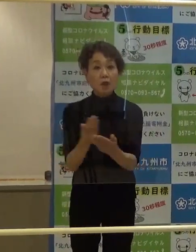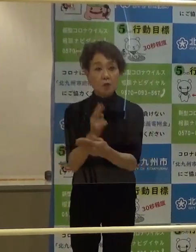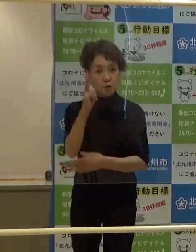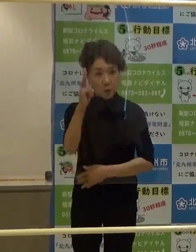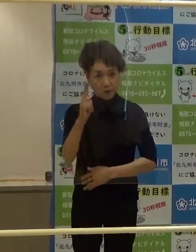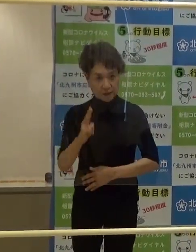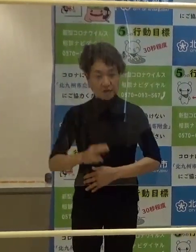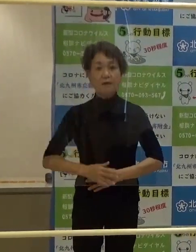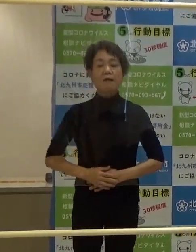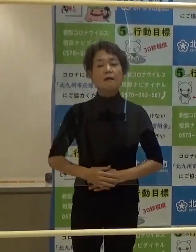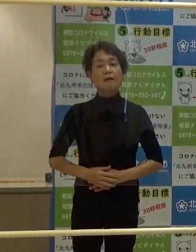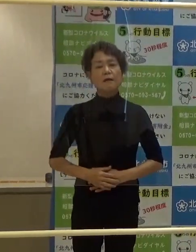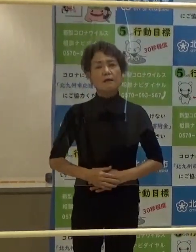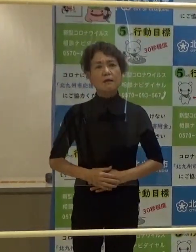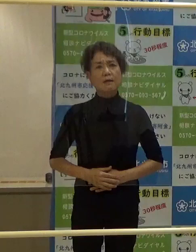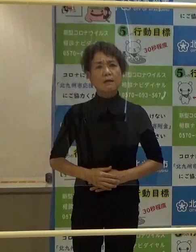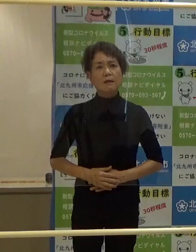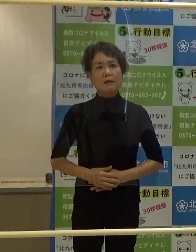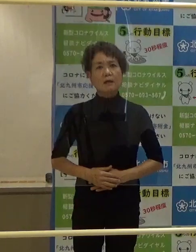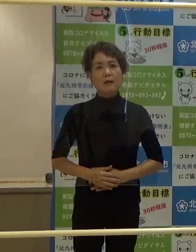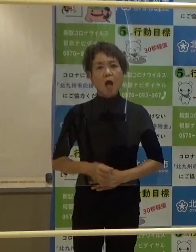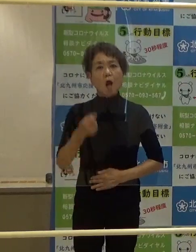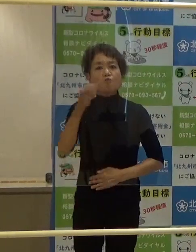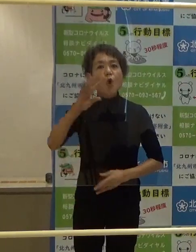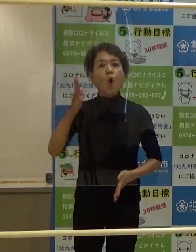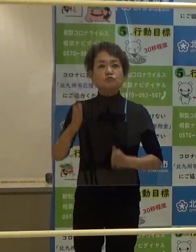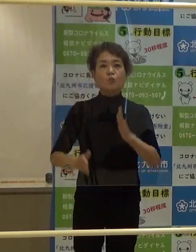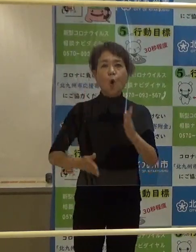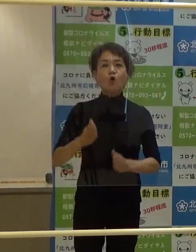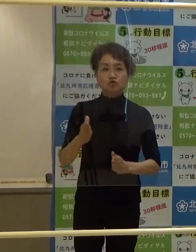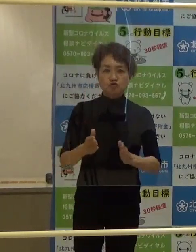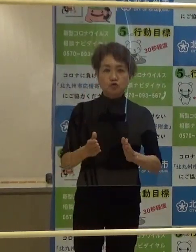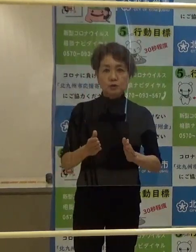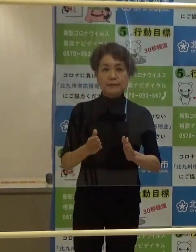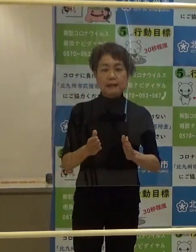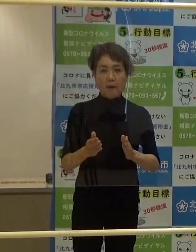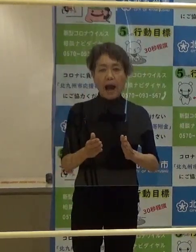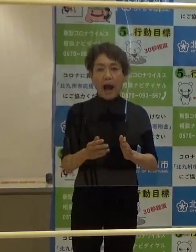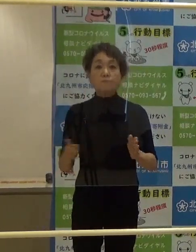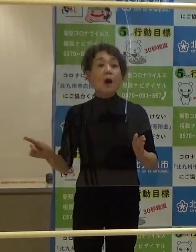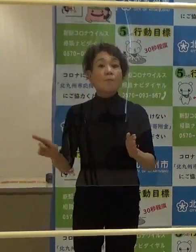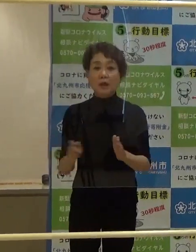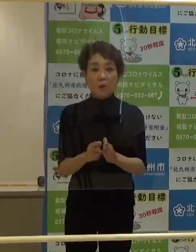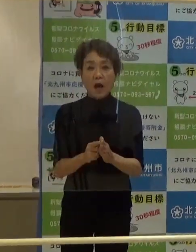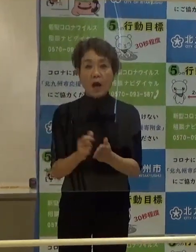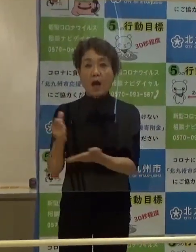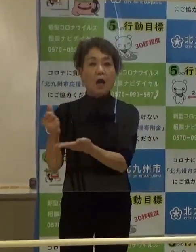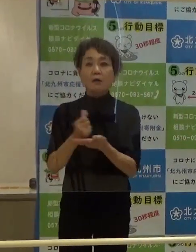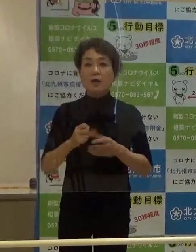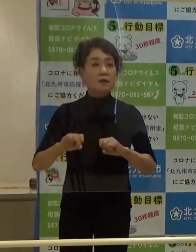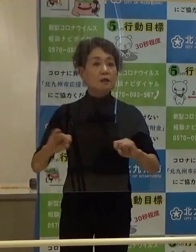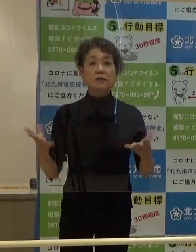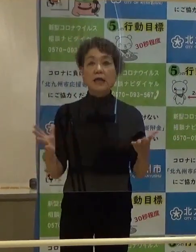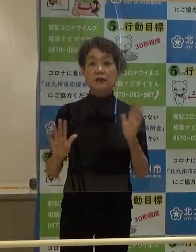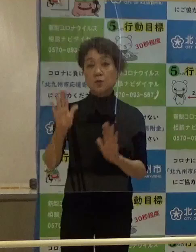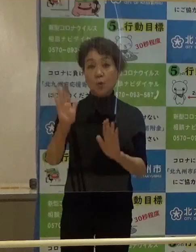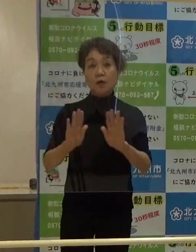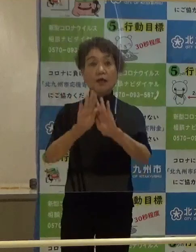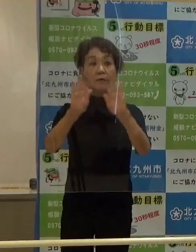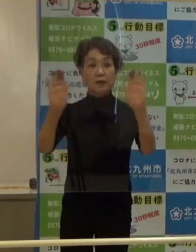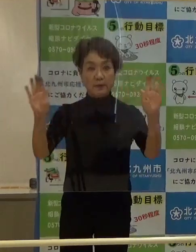、その、プロスポーツについて、これまでは無観客で開催ということでしたけれども